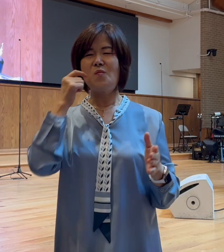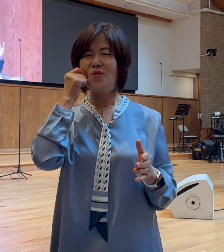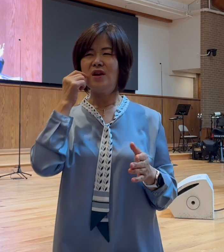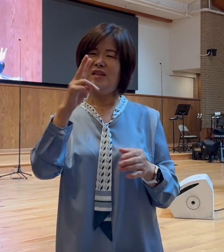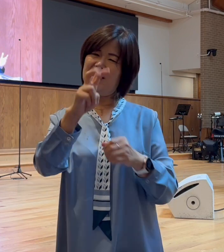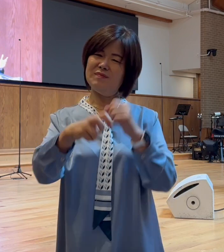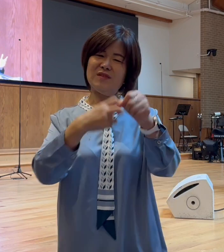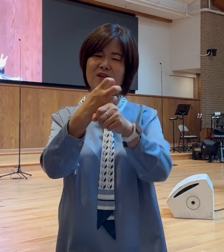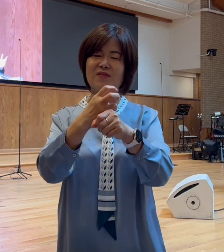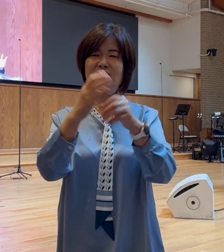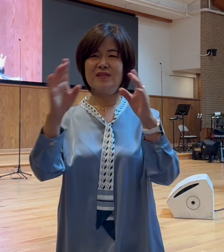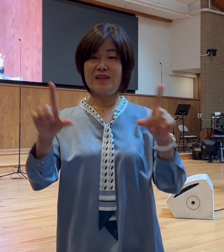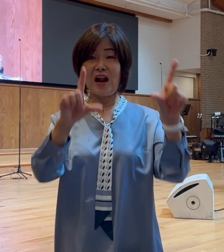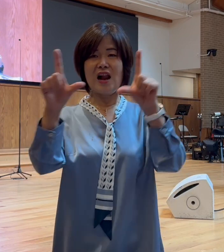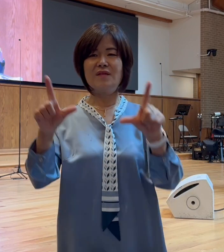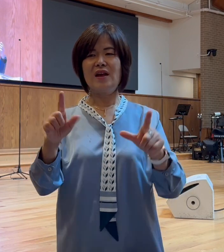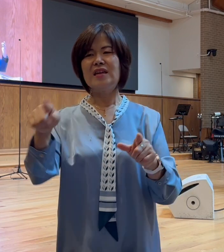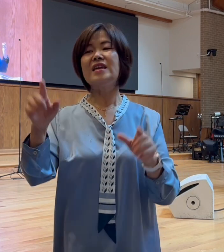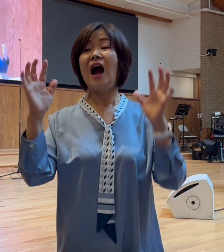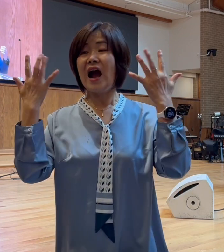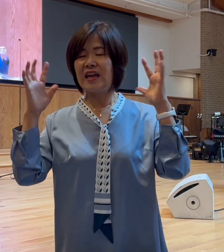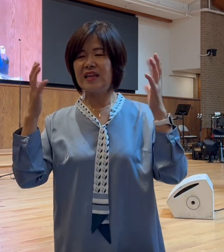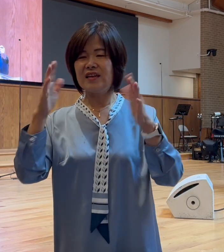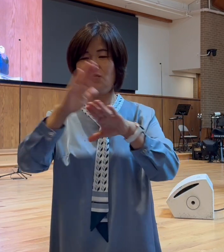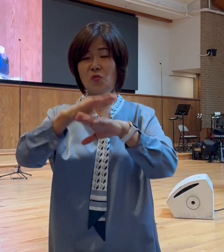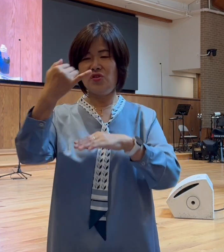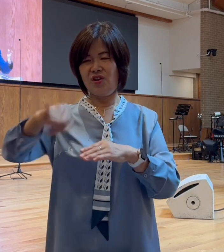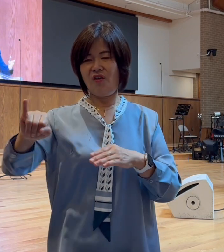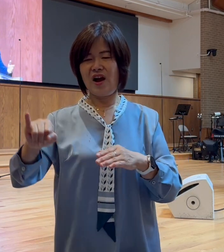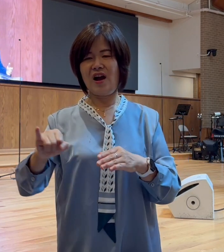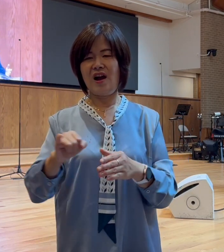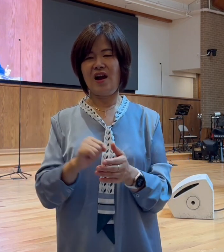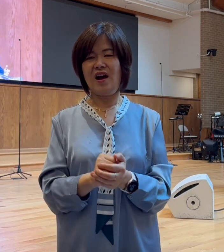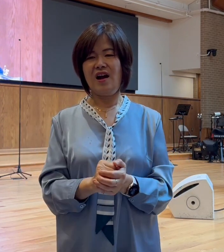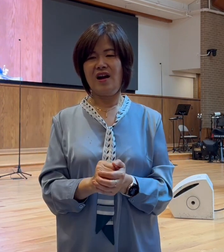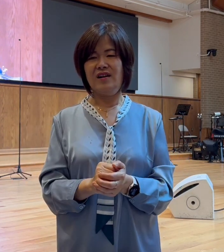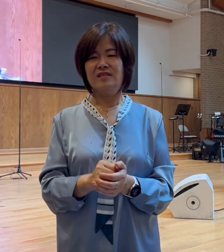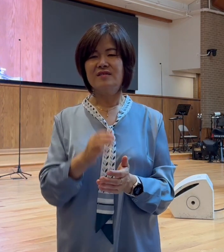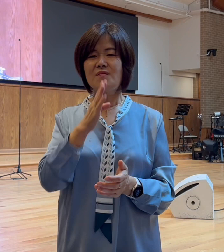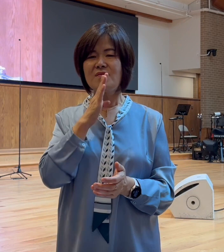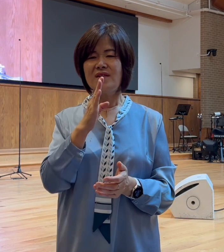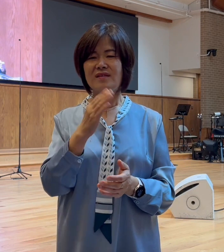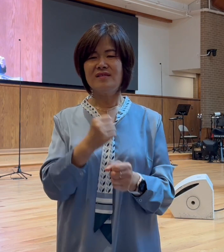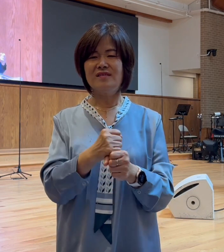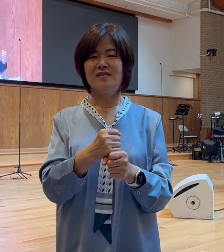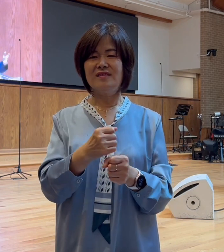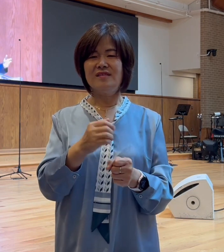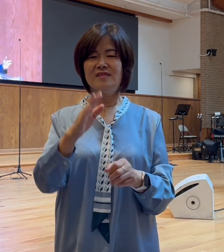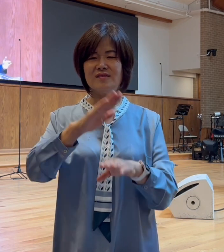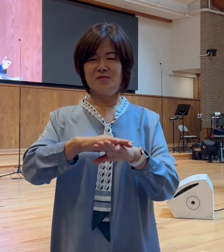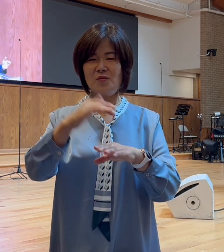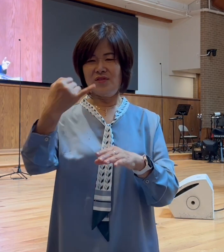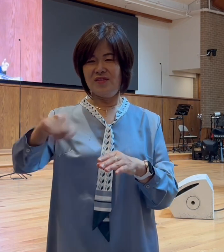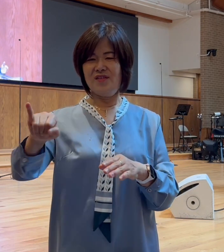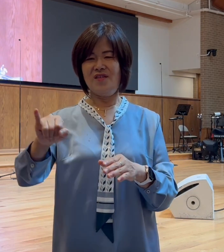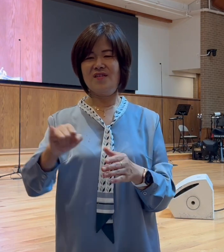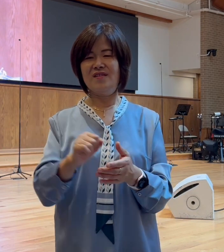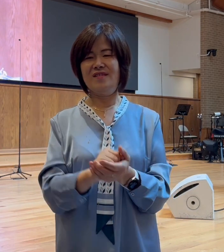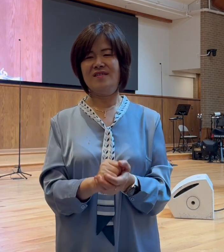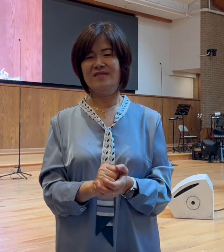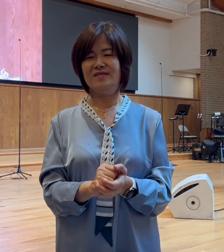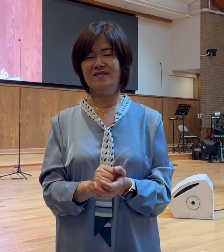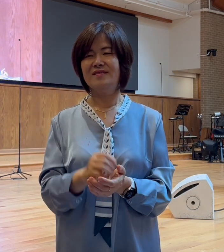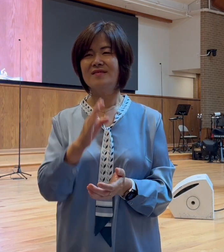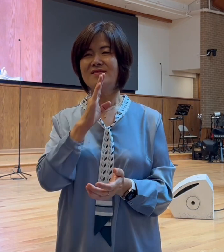산다면 85세인데 이 아이가, 제 딸내미가 일찍 아이를 낳아줬으면 증손녀를 보고 갈